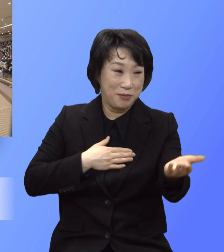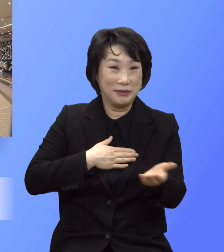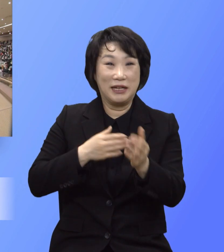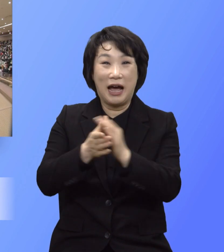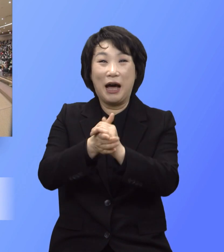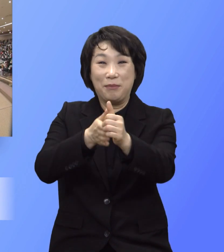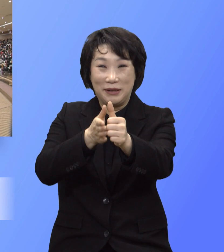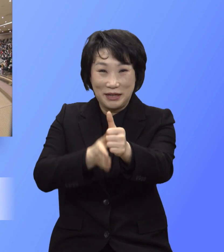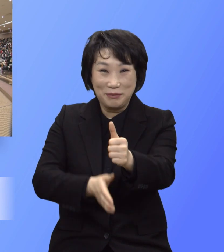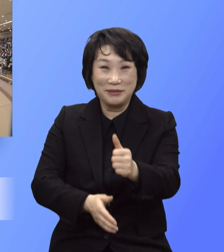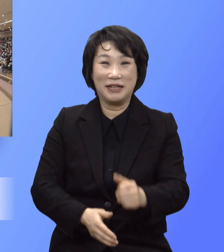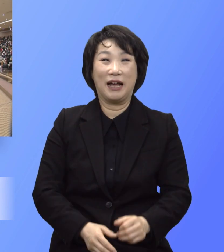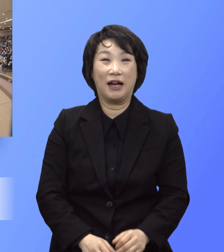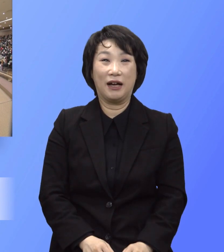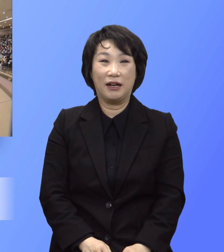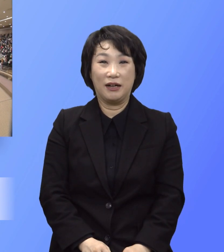합시다.